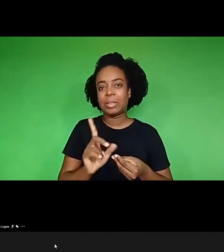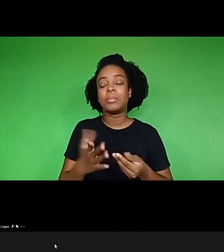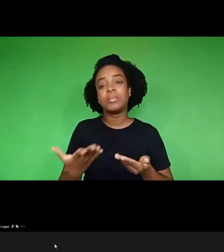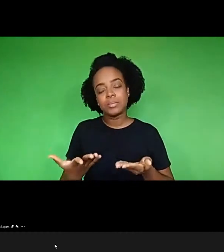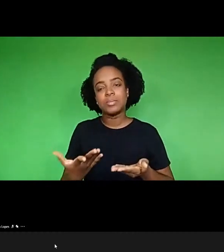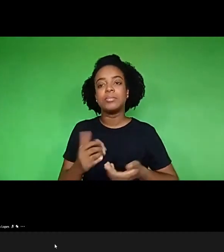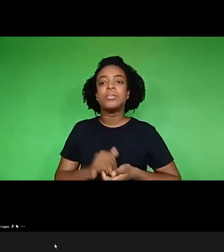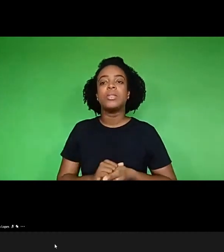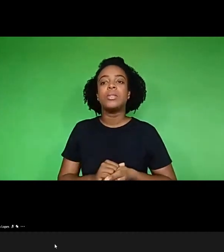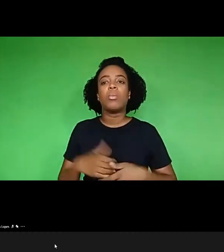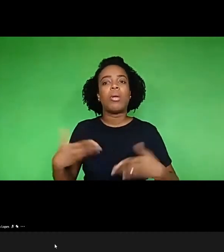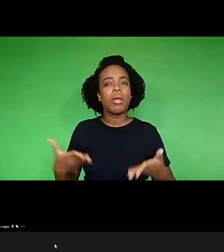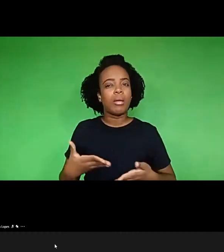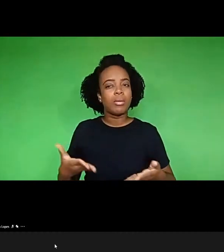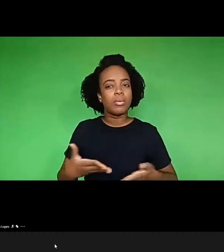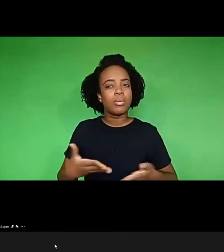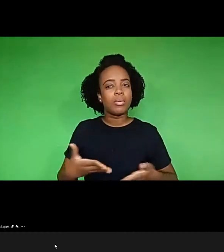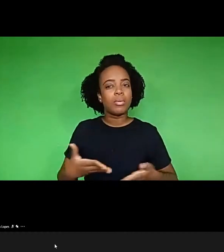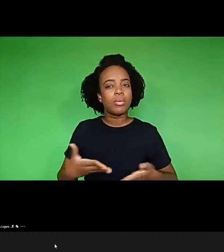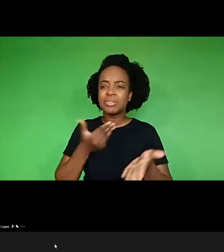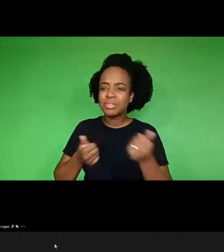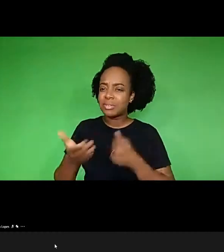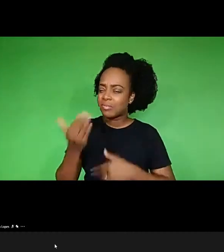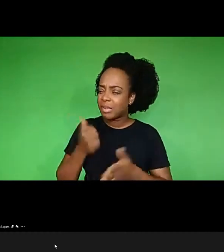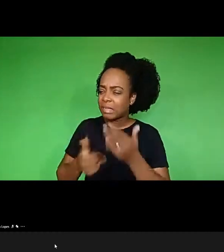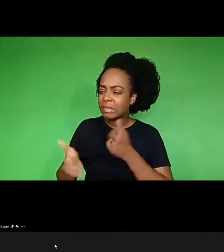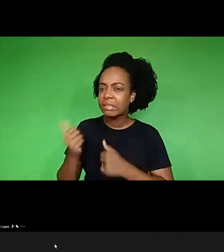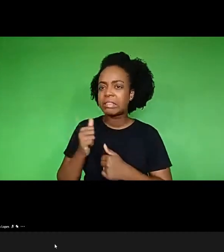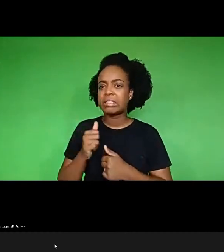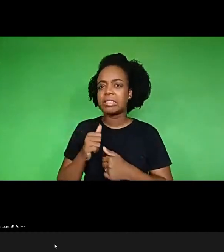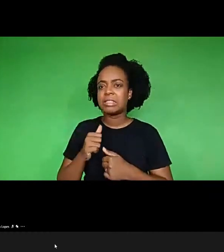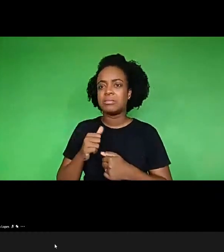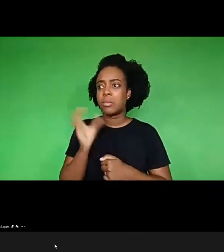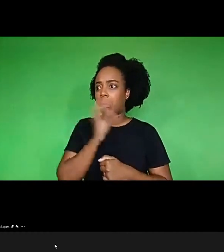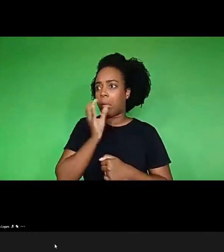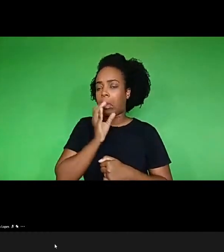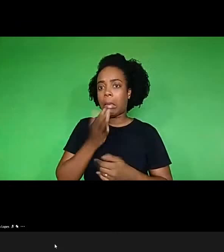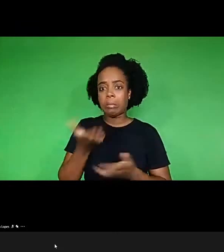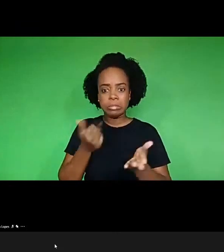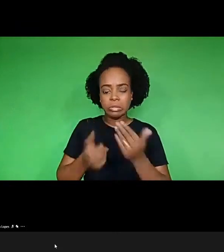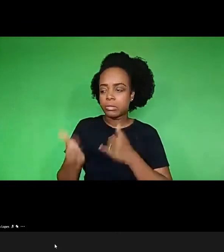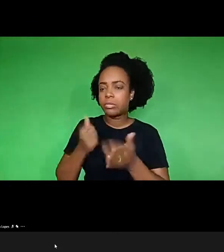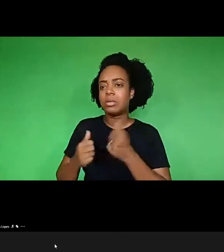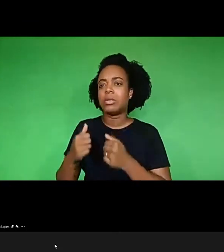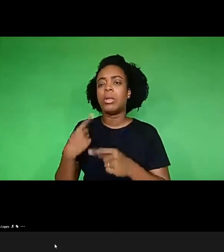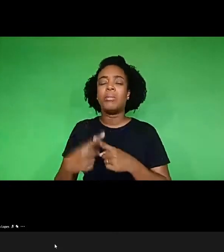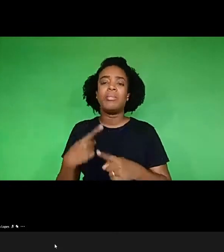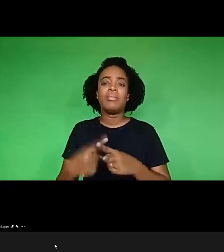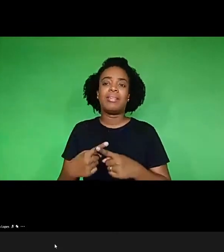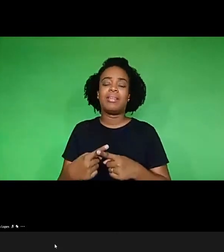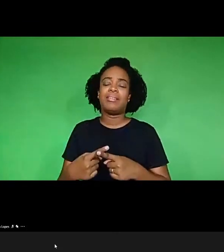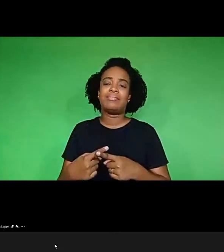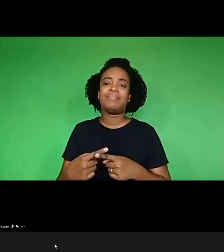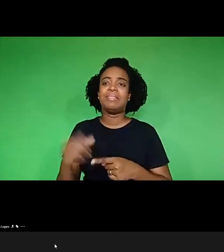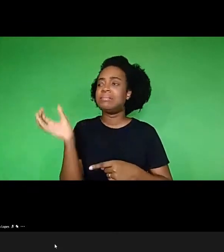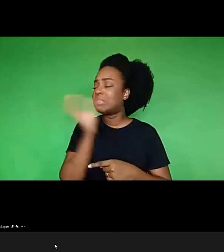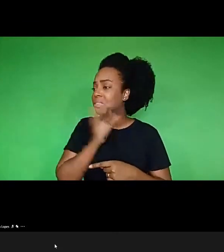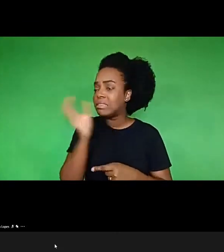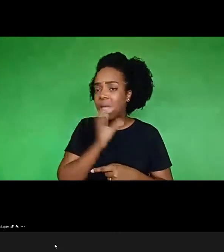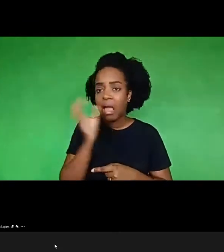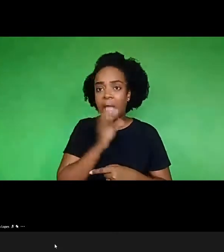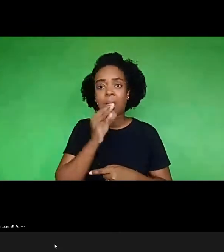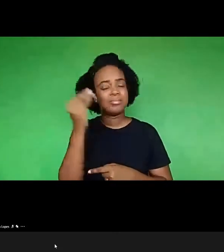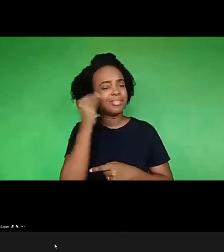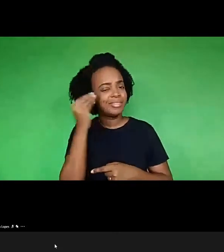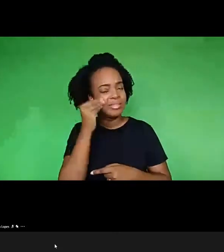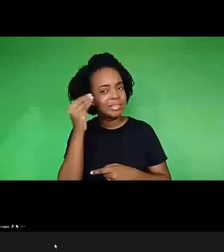chamada para participar também foi em cima da hora, foi no final de semana, porque muita correria, a gente está tentando fazer o mais rápido possível e da melhor